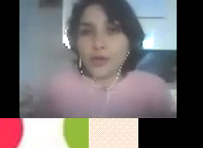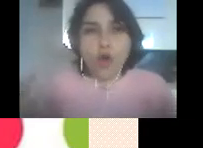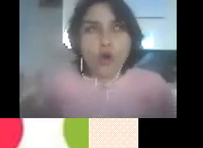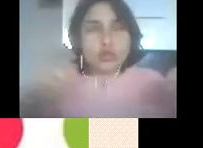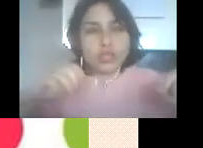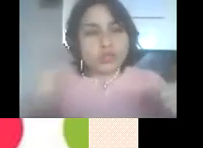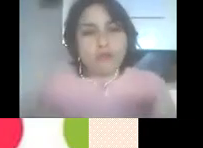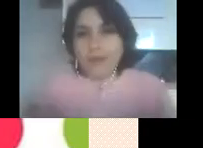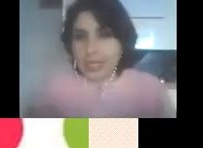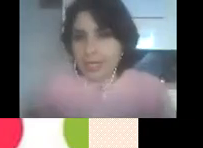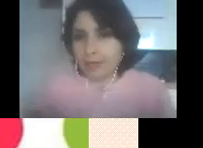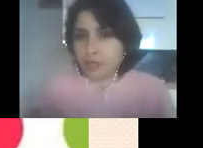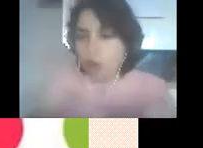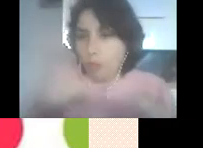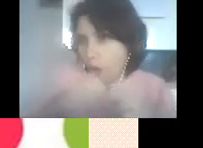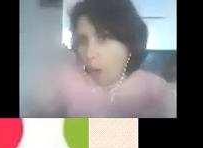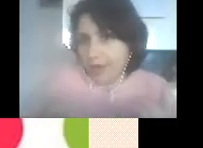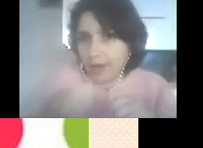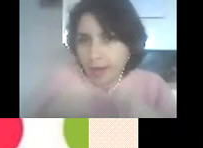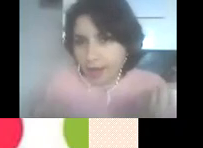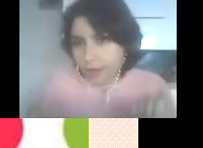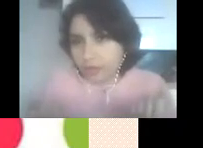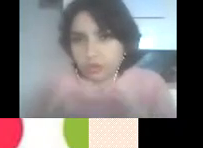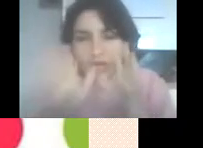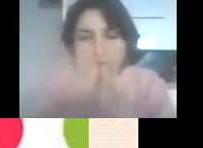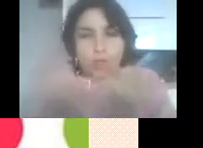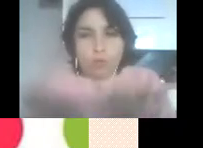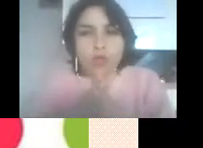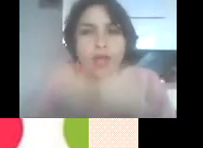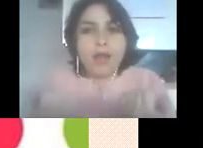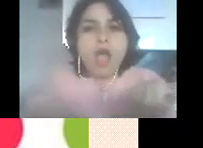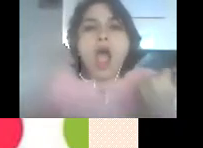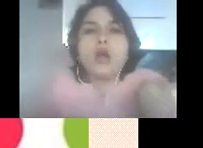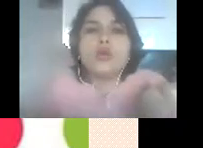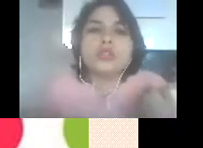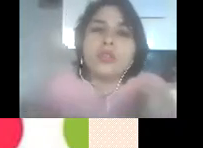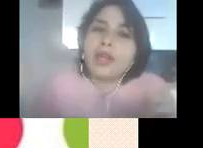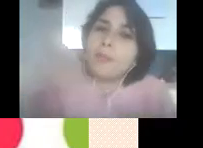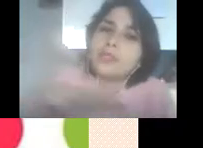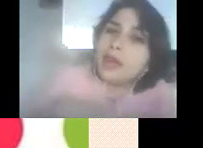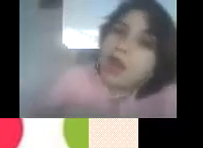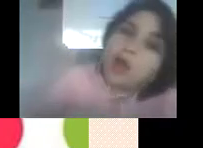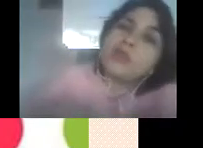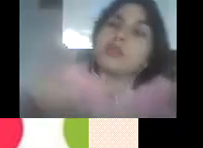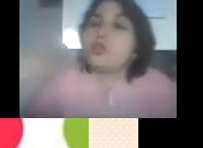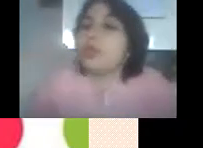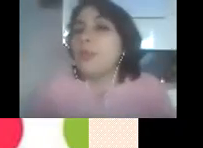vidrio, otros que son flexibles, como la goma y el género, ¿cierto? Que los podemos doblar. Algunos